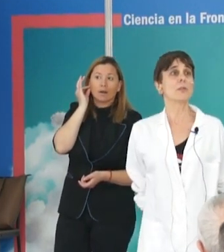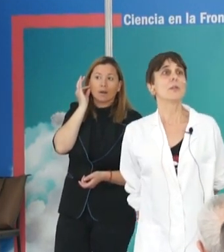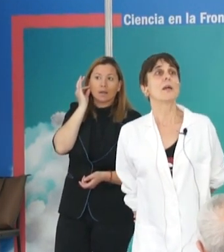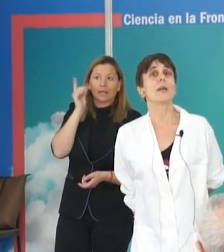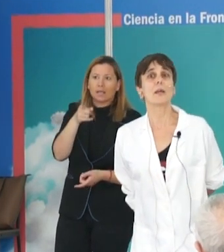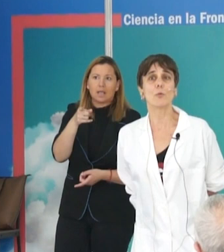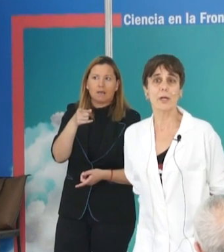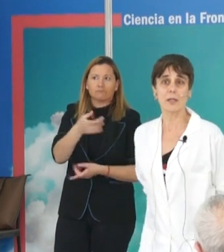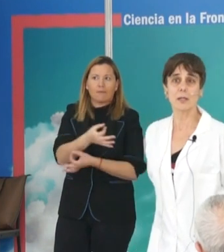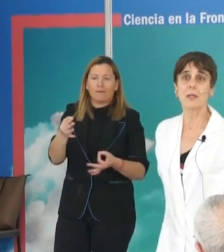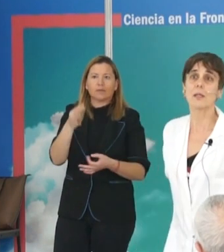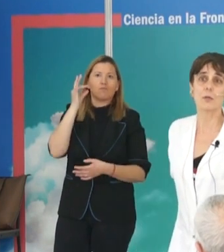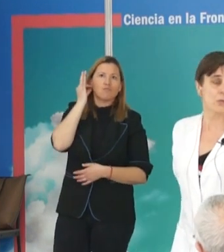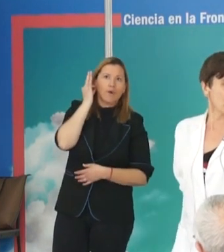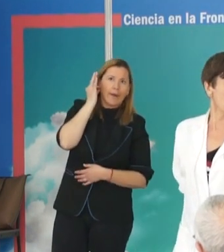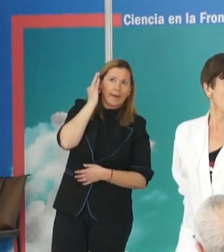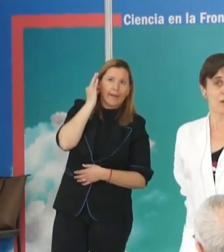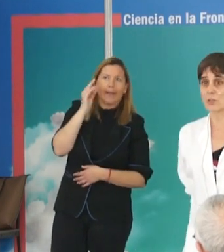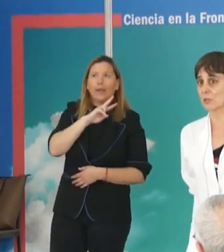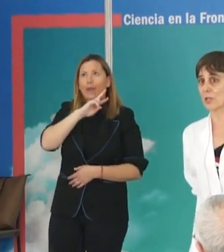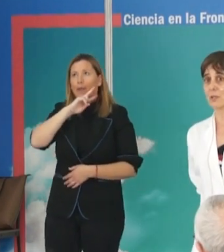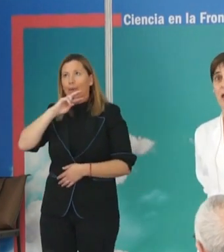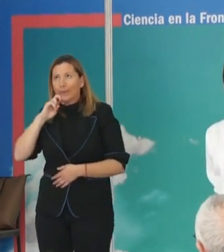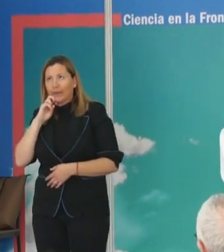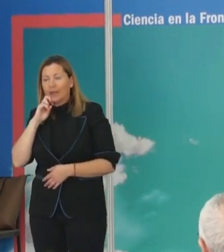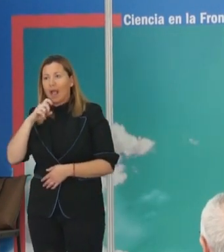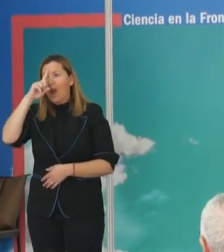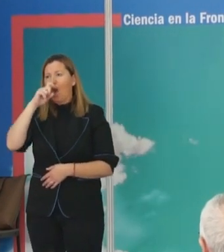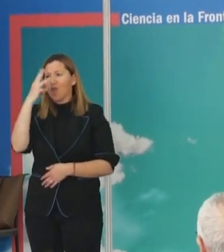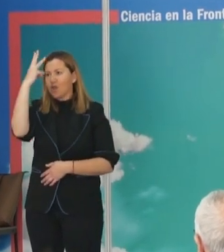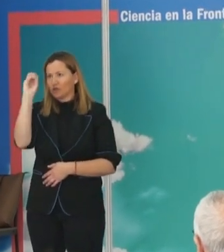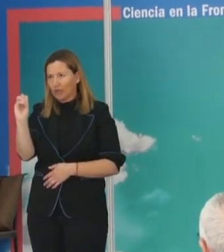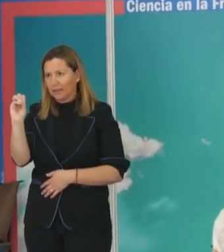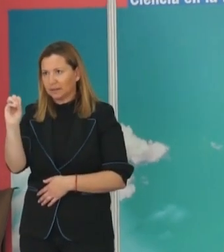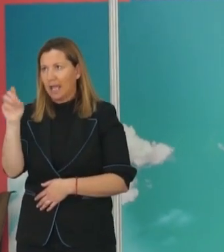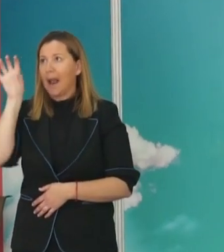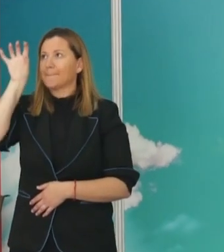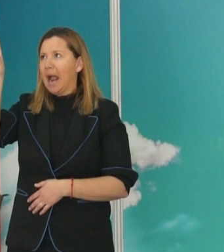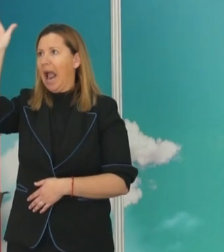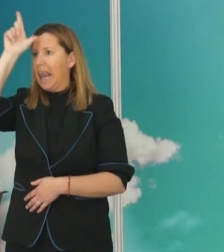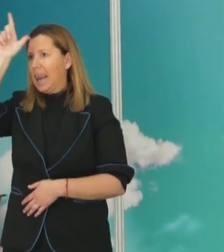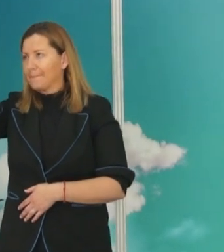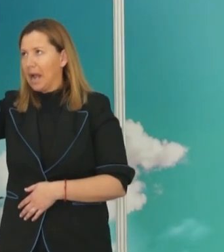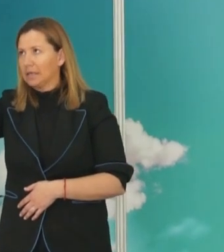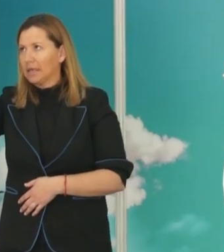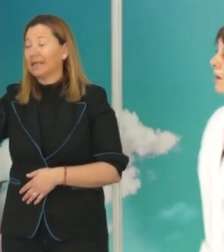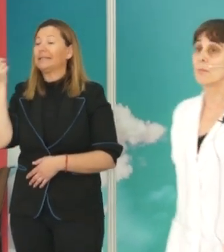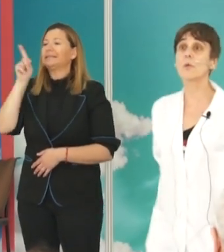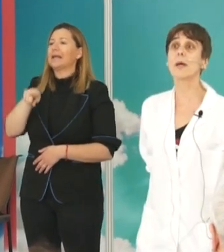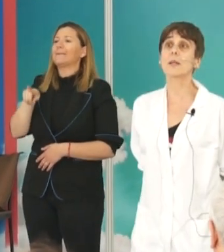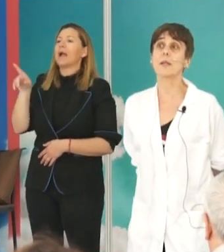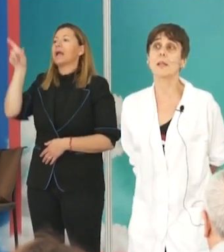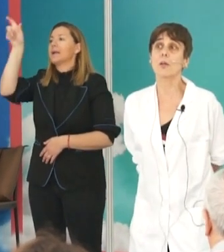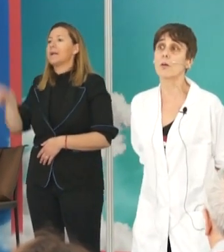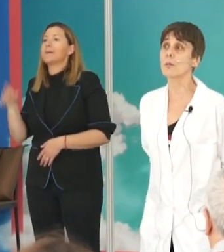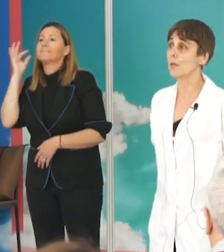perfecto, mujer y judía en los años 30 en Alemania, y Katherine Johnson,